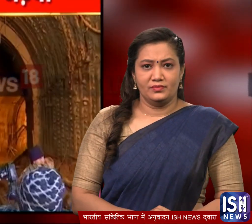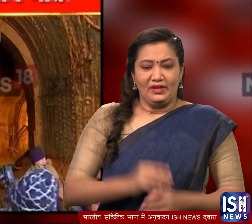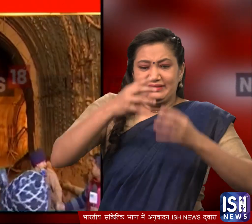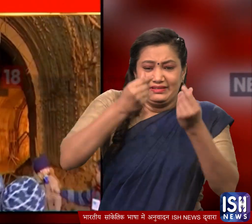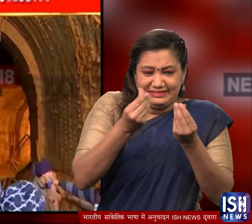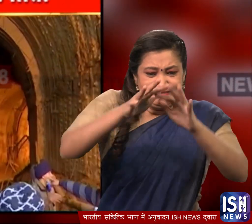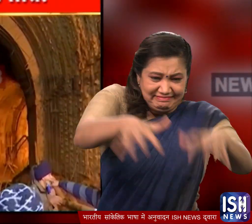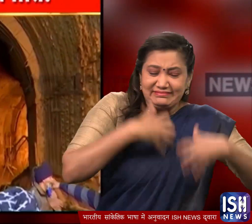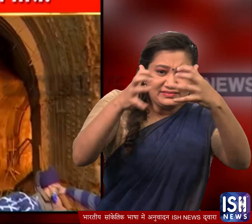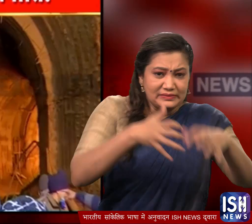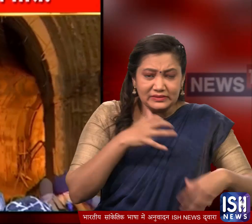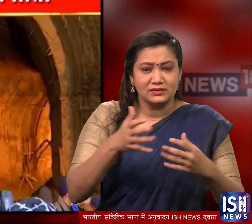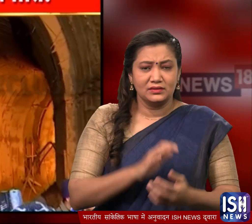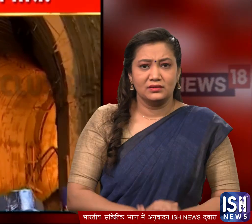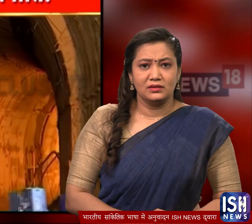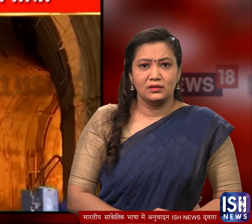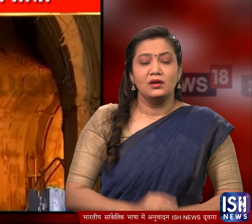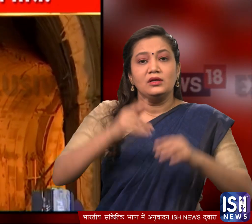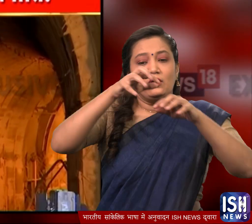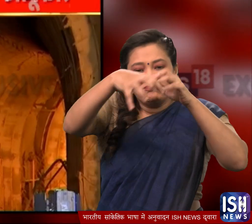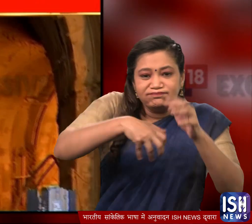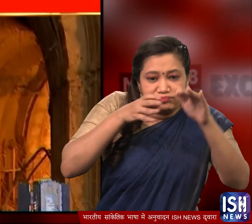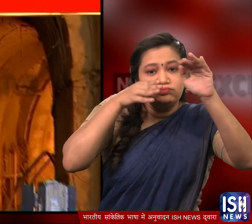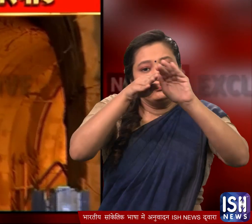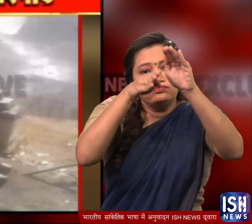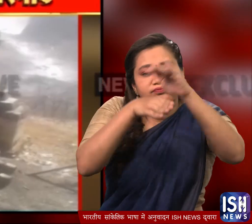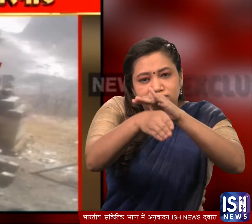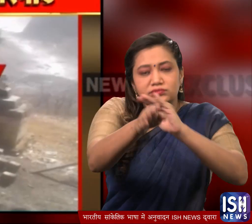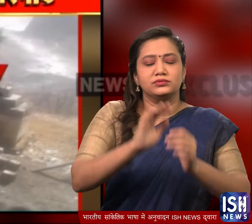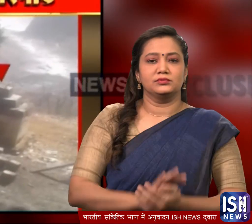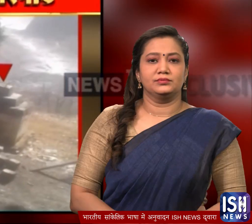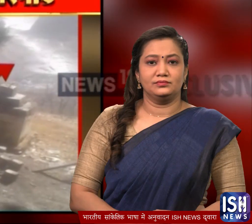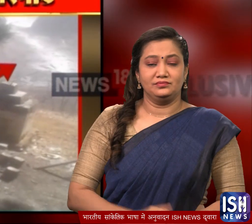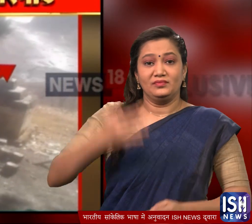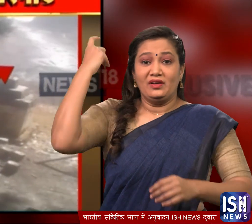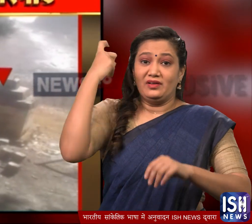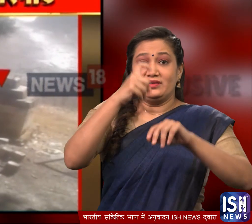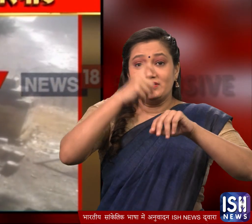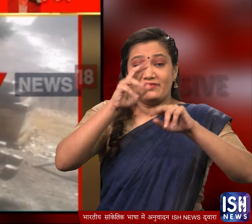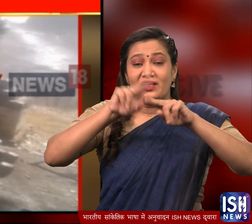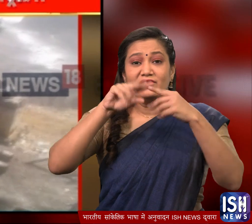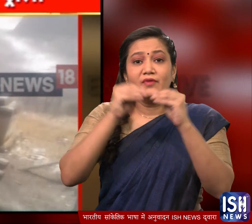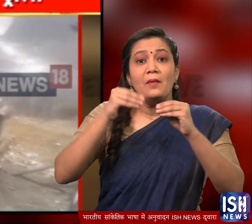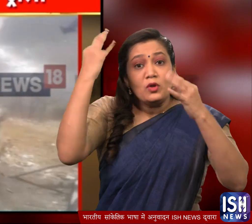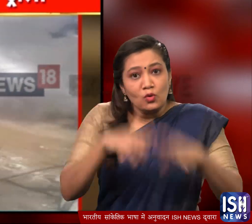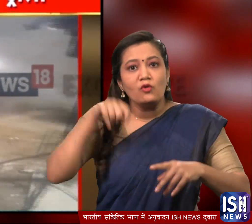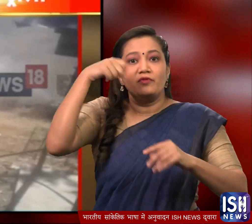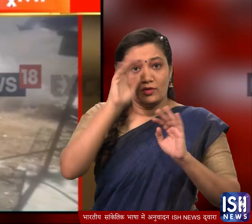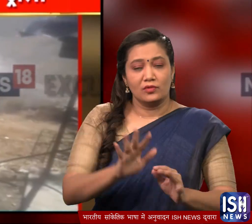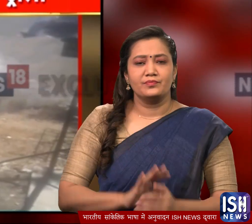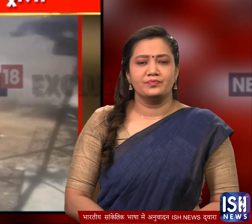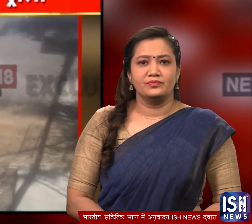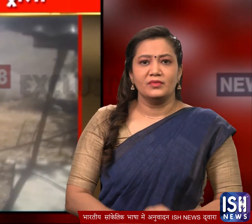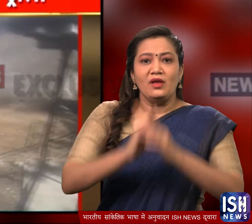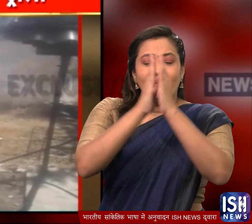यहाँ पर जो मलबा निकाला जा रहा है, अब इसके अंदर डंपर भेजा गया है। इस बीच 7 फरवरी को आए सैलाब का एक नया वीडियो भी सामने